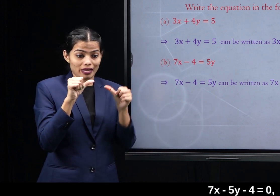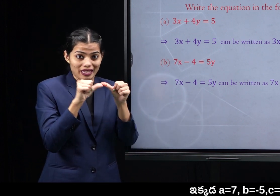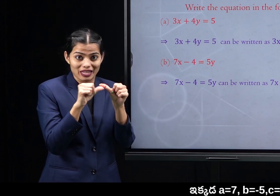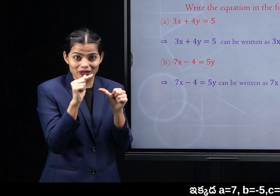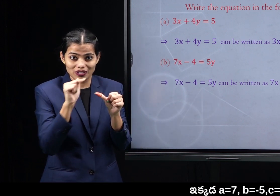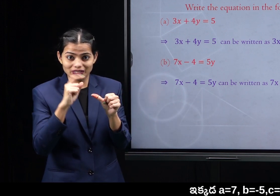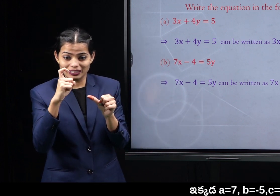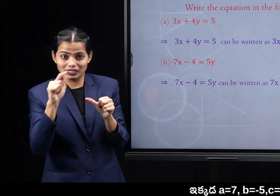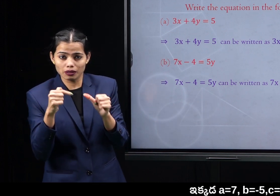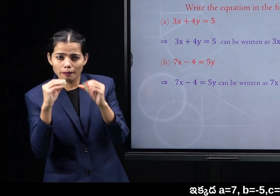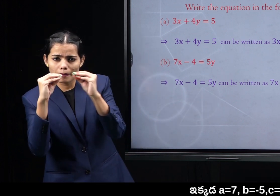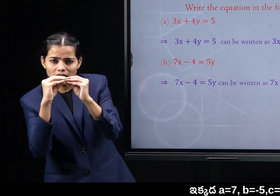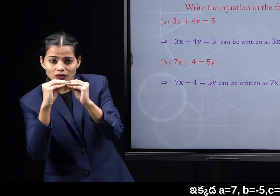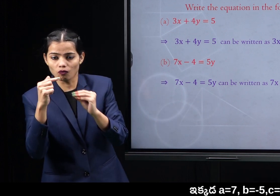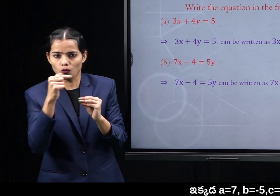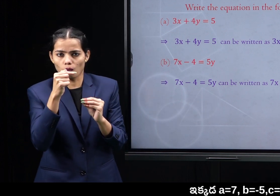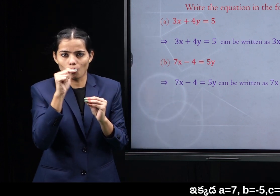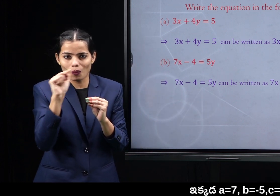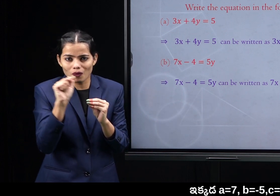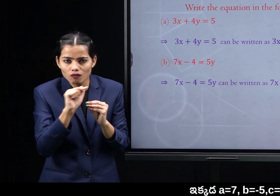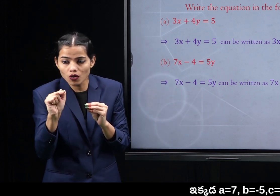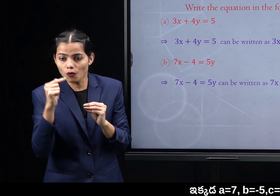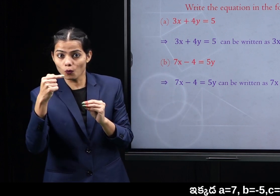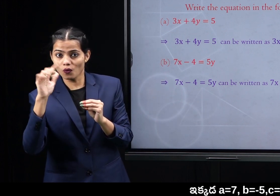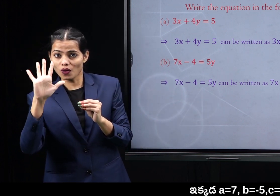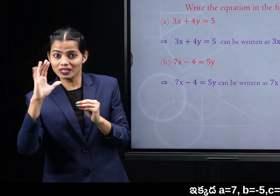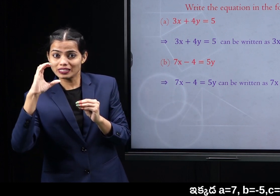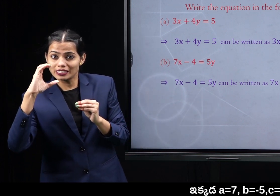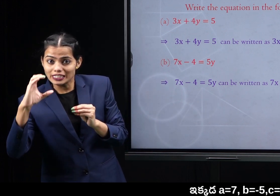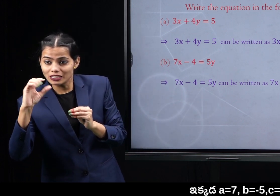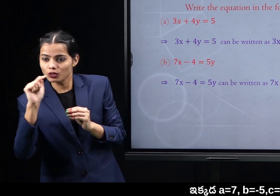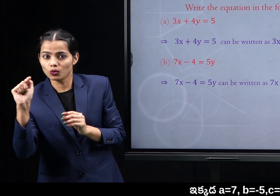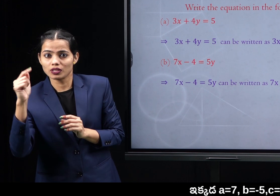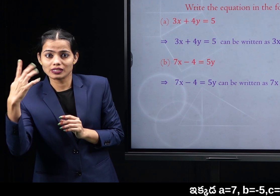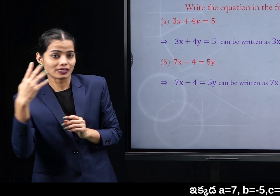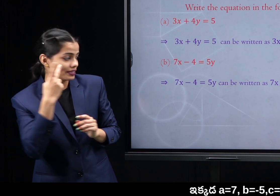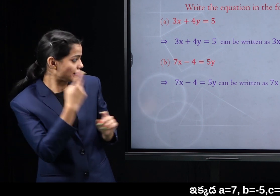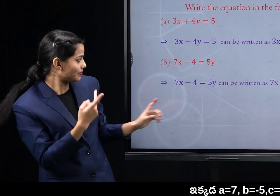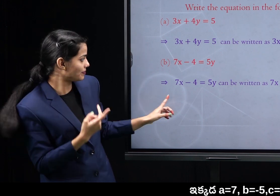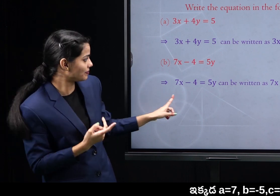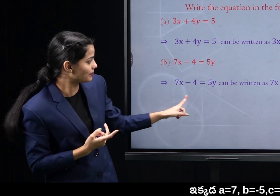ఇక్కడ a = 7, b = -4, c = -4.